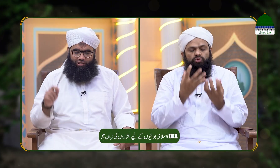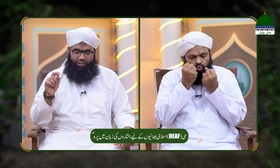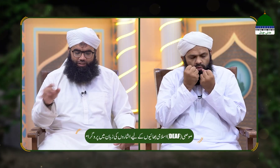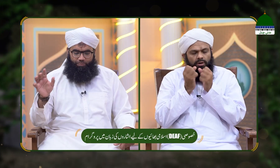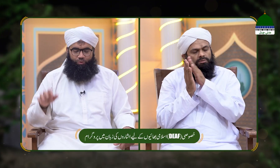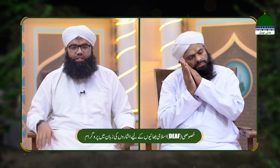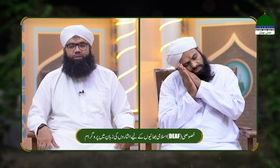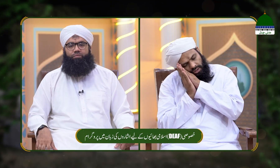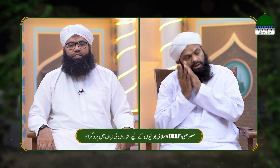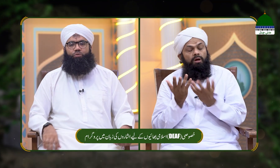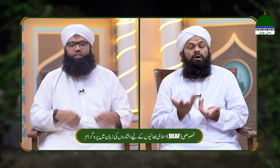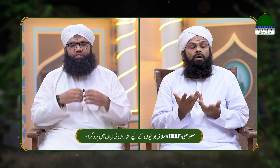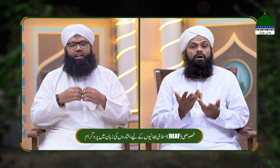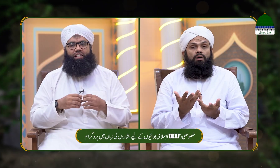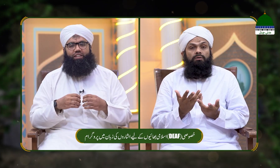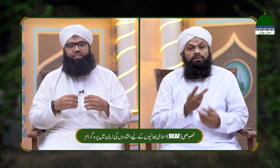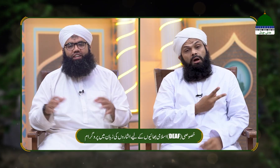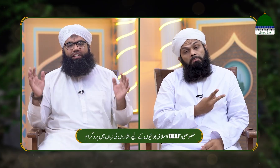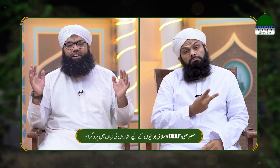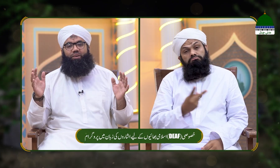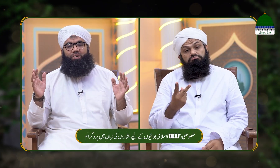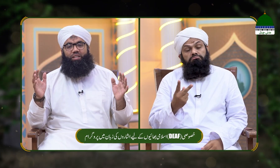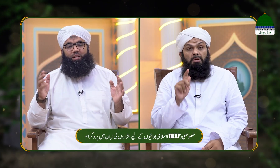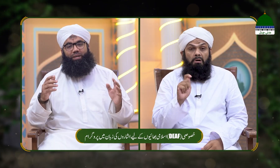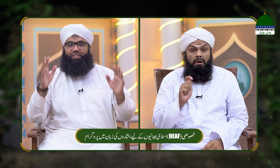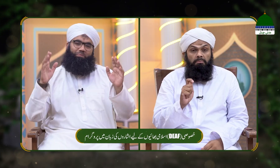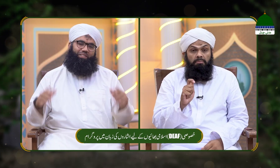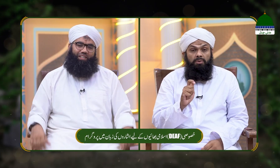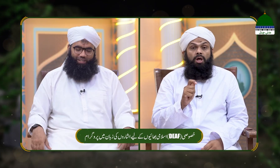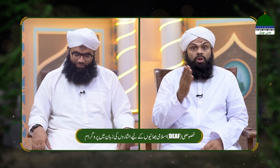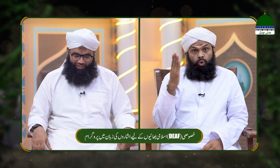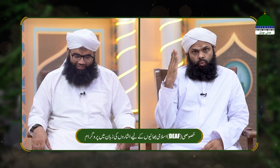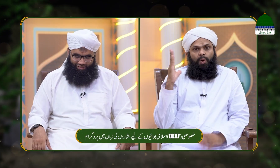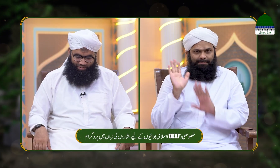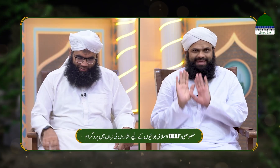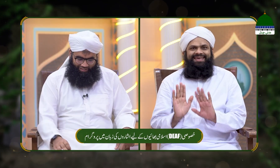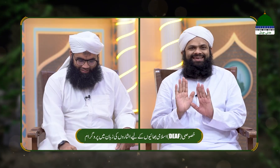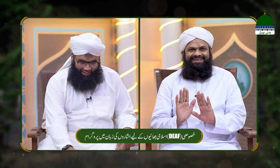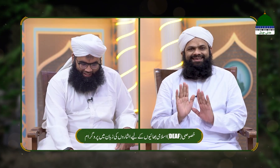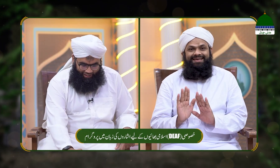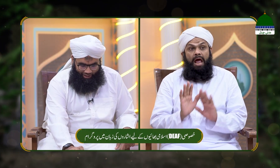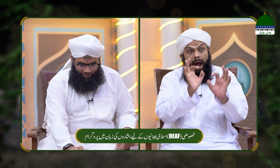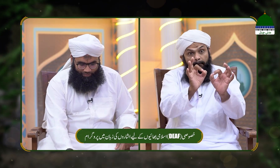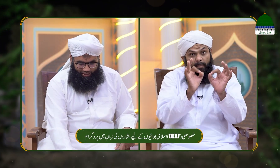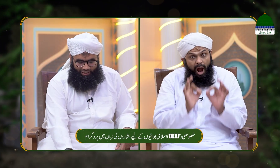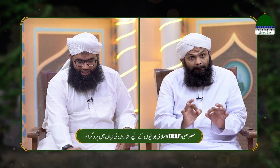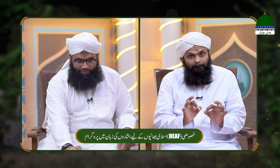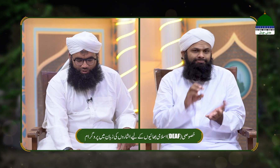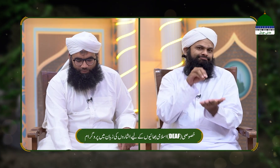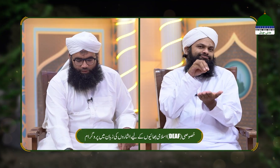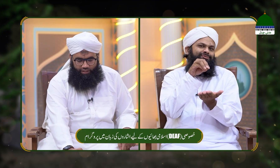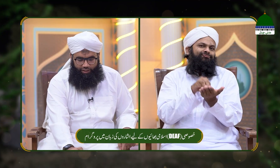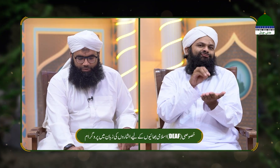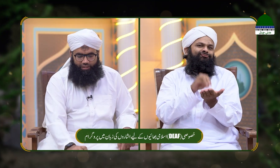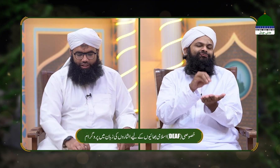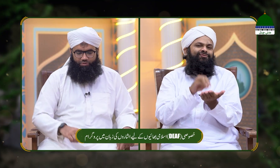کے نقش قدم پر ہو جائے تو یہ سارے کے سارے کام عبادت بن جائیں۔ سبحان اللہ، سبحان اللہ، اللہ اکبر۔ اللہ کریم ہم